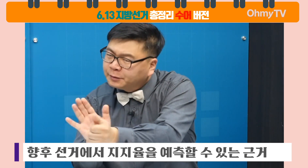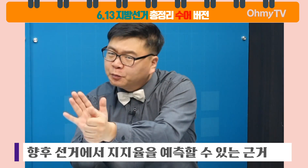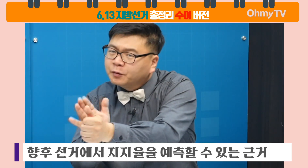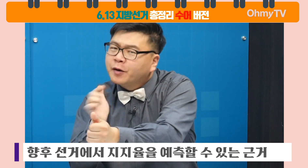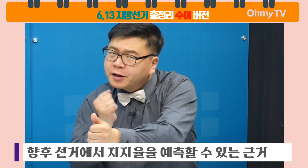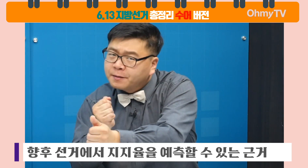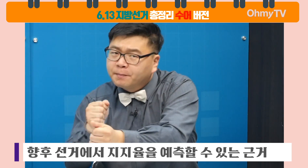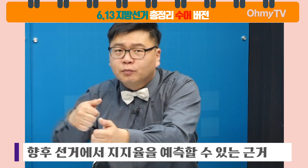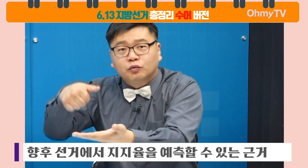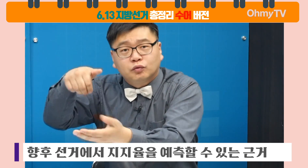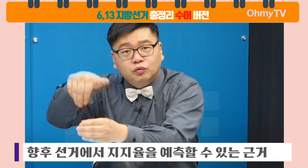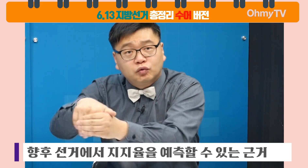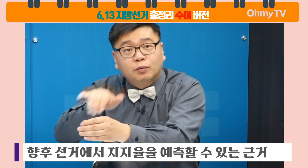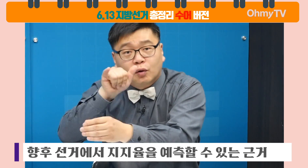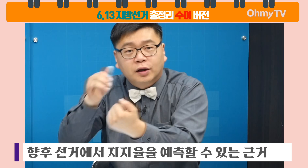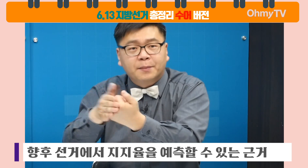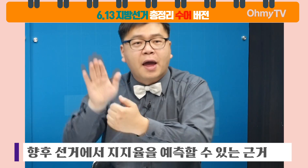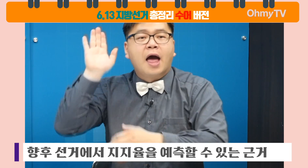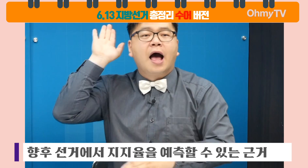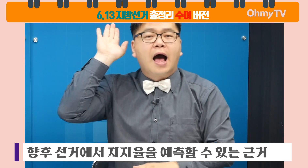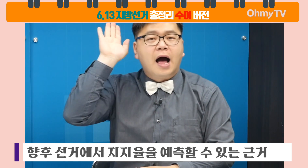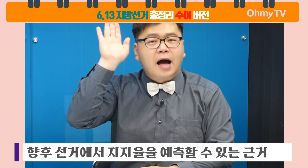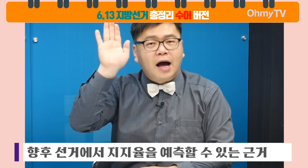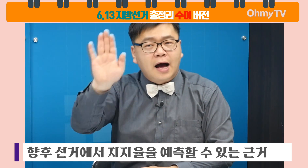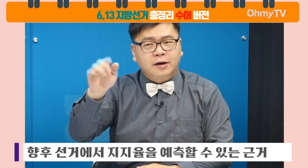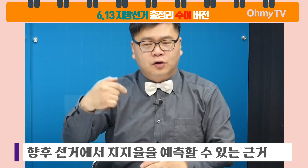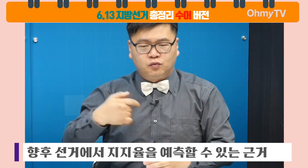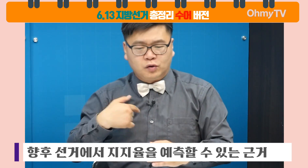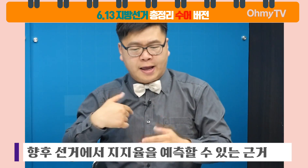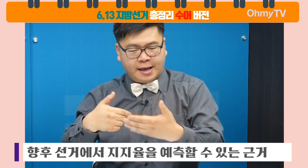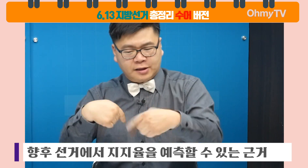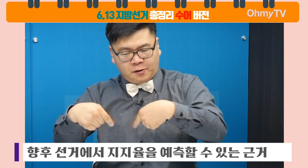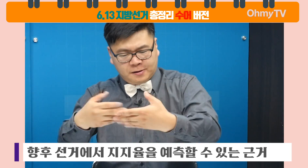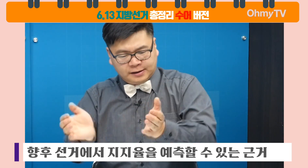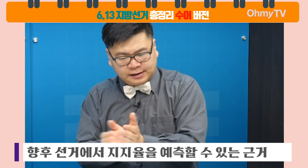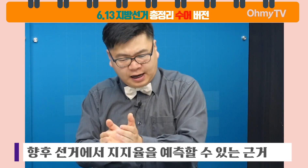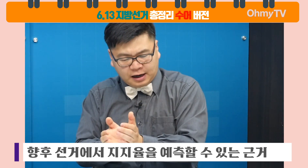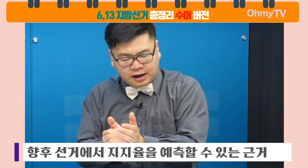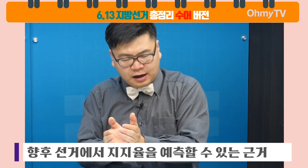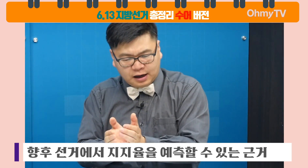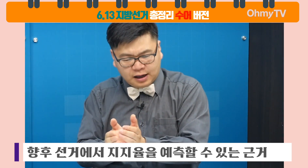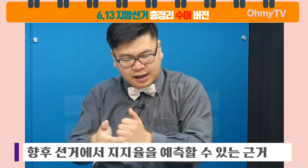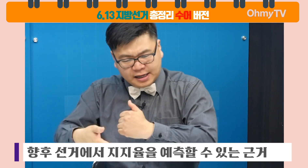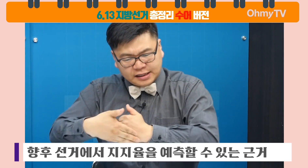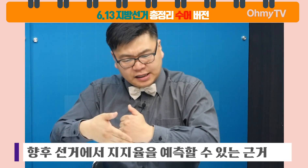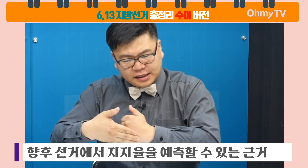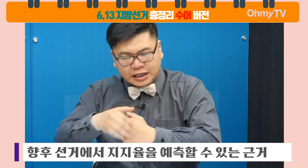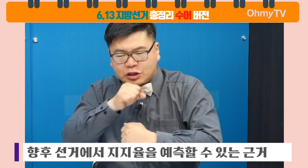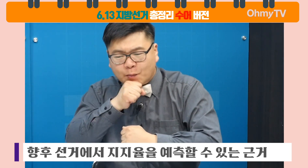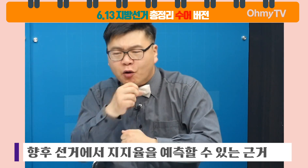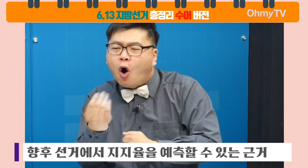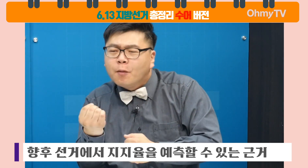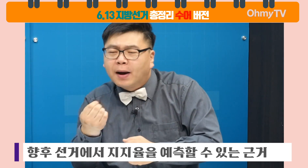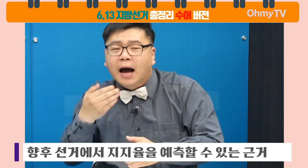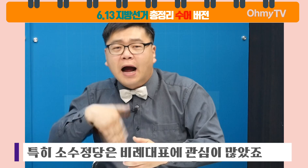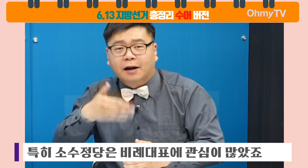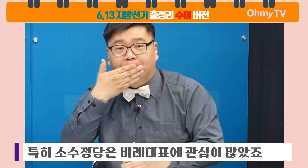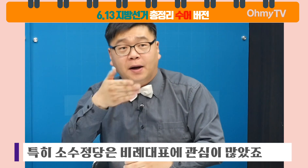향후 선거에서도 어느 정도까지 우리 당의 지지가 확보되겠다라고 하는 것을 알아볼 수 있는 가늠자 역할을 하는 것이거든요.